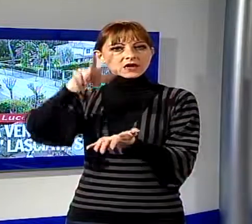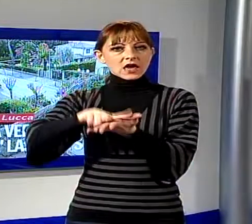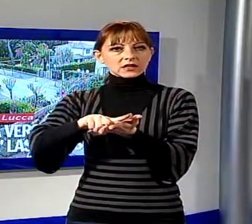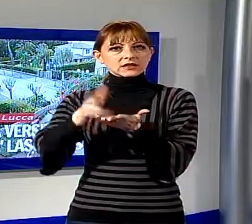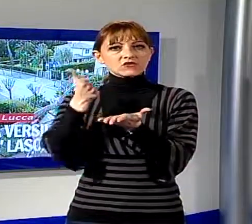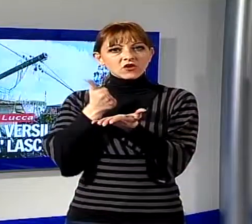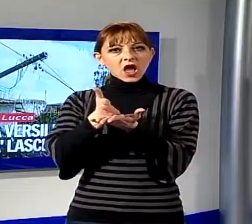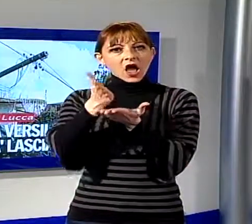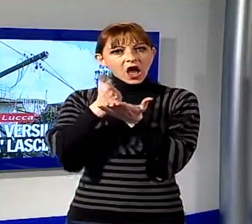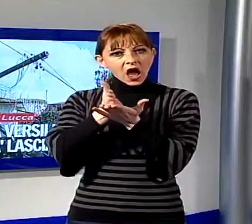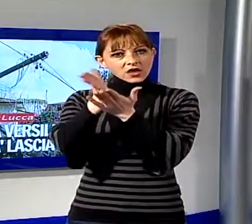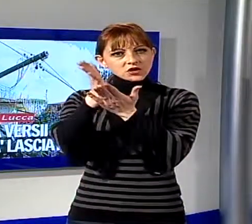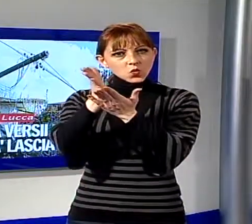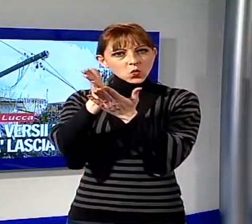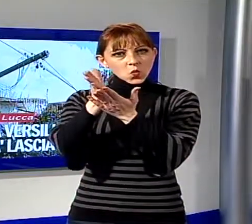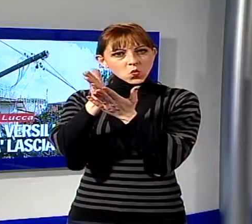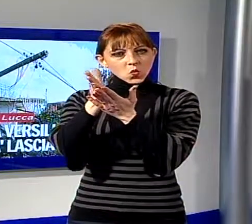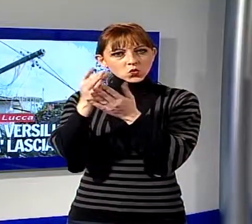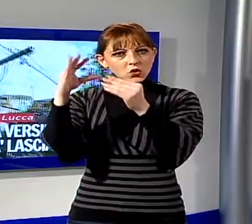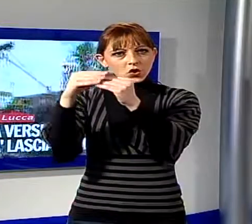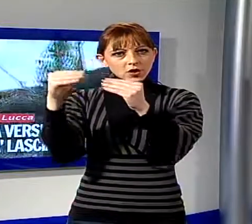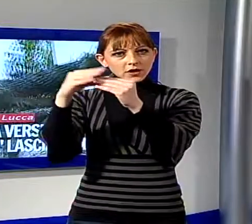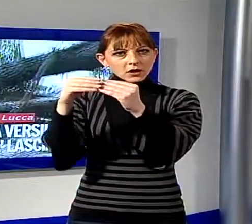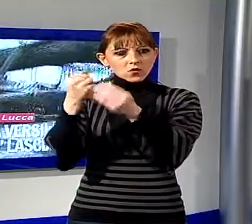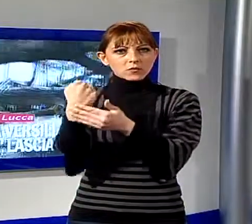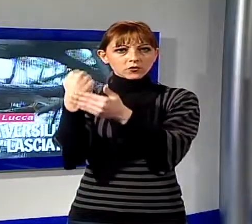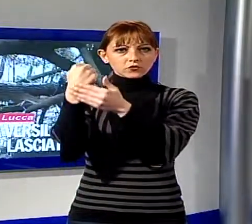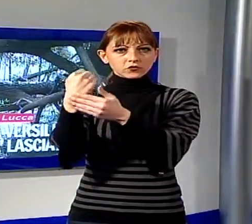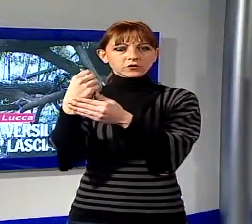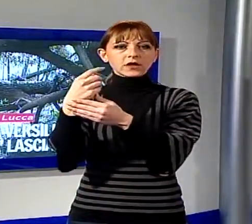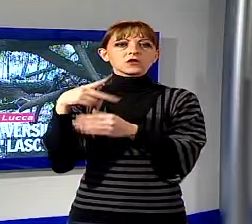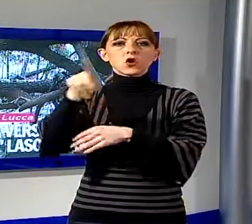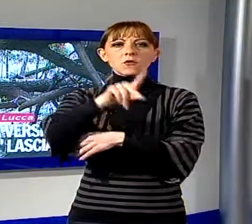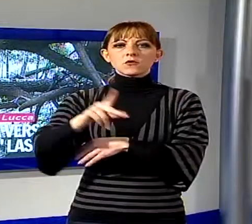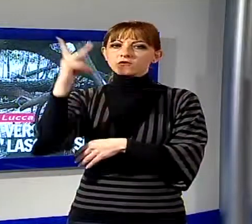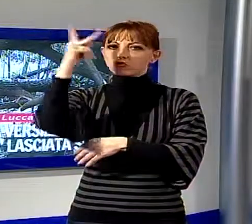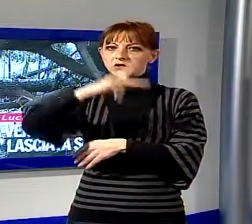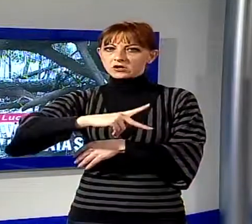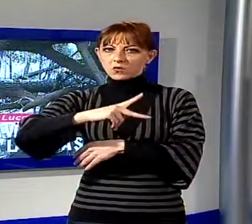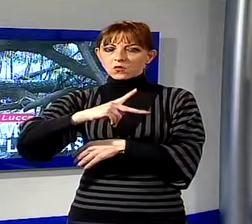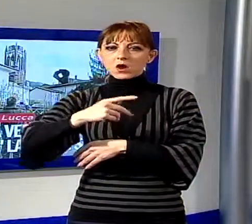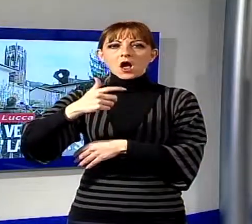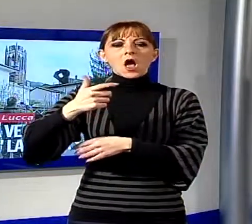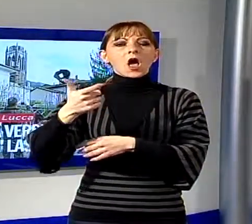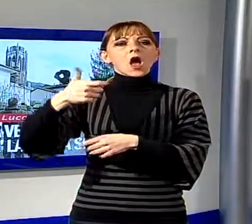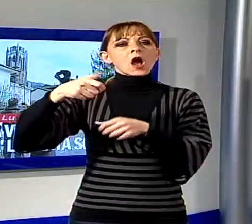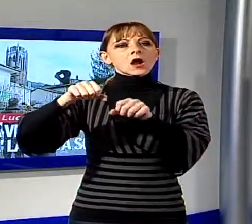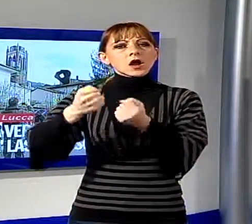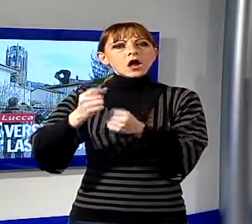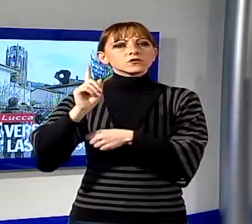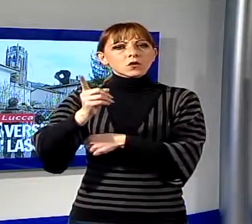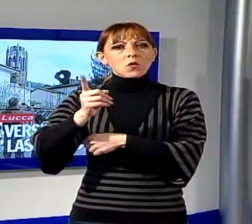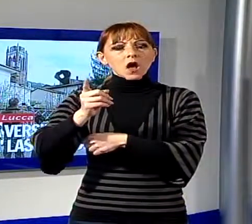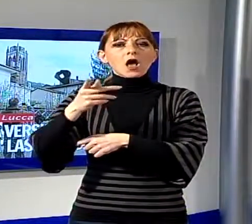aiuterà nell'opera di ripristino e di sostegno alla provincia di Lucca dopo la tempesta di giovedì mattina. Il sindaco di